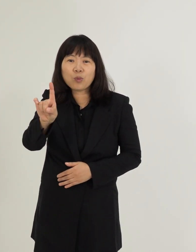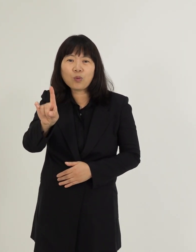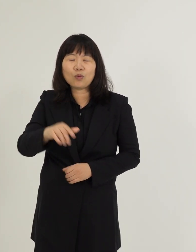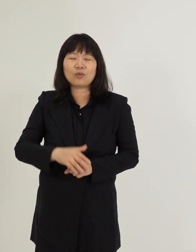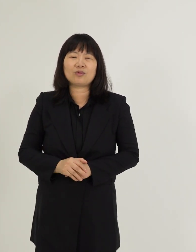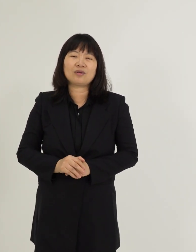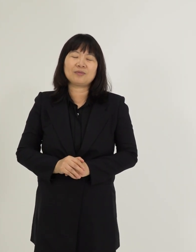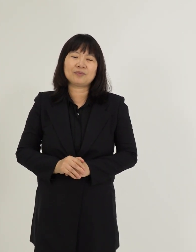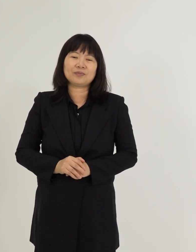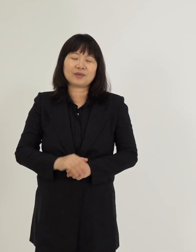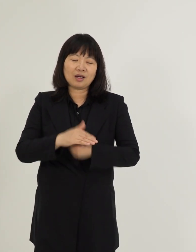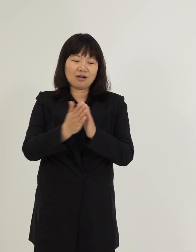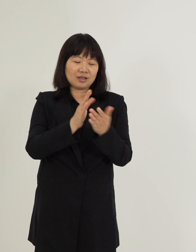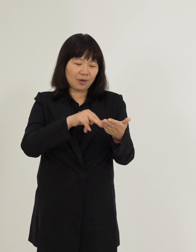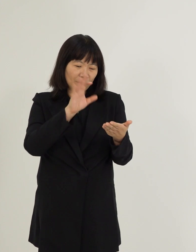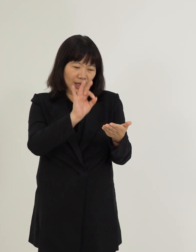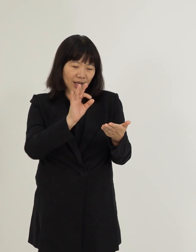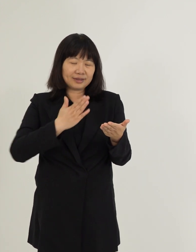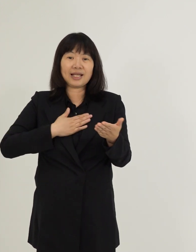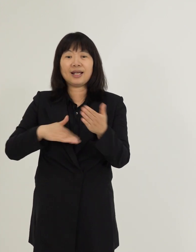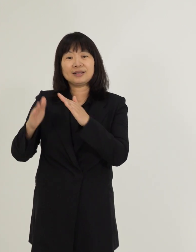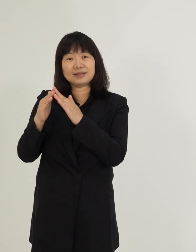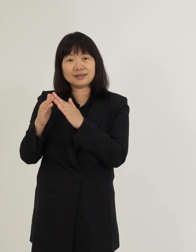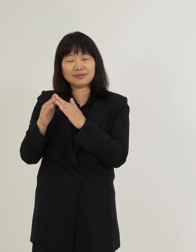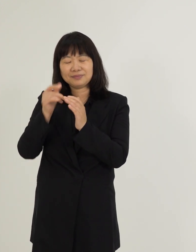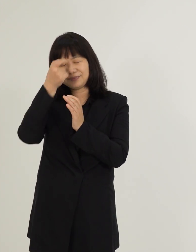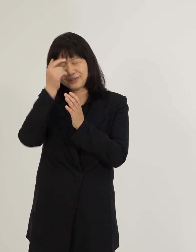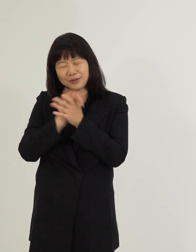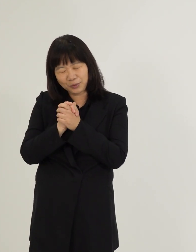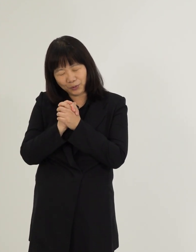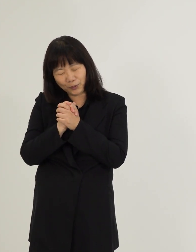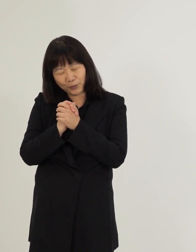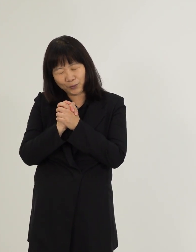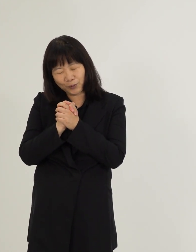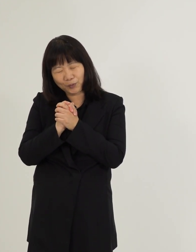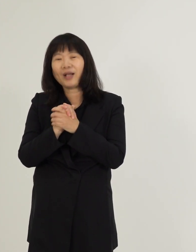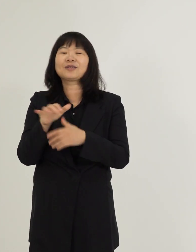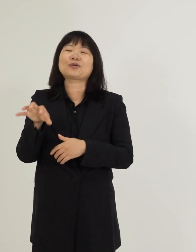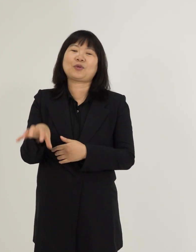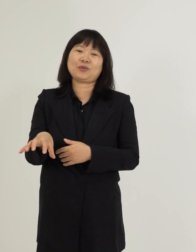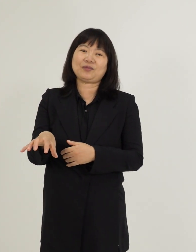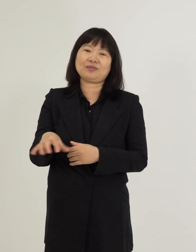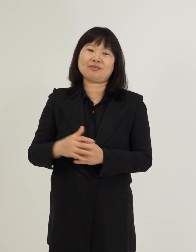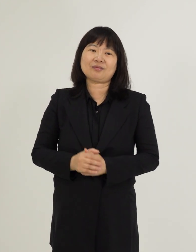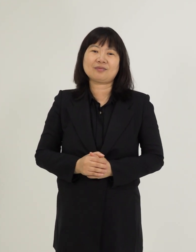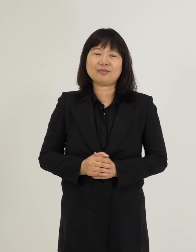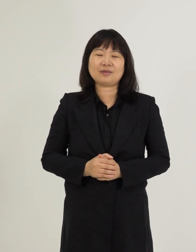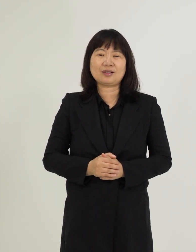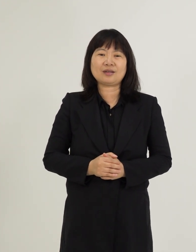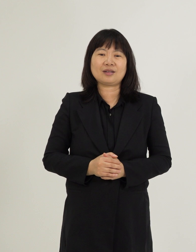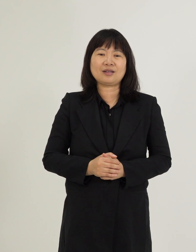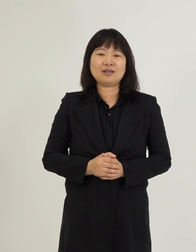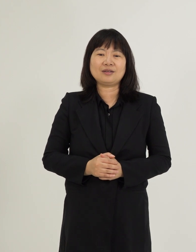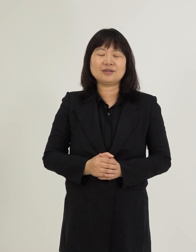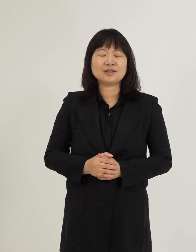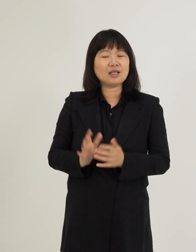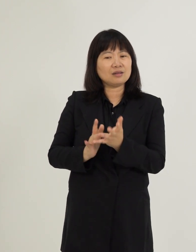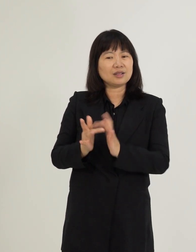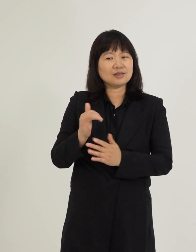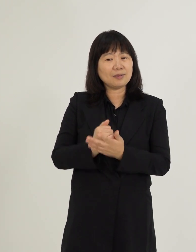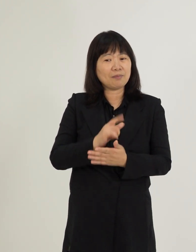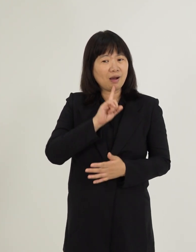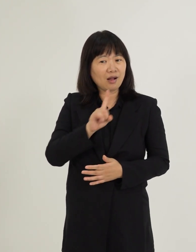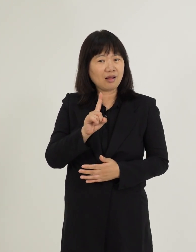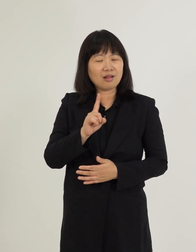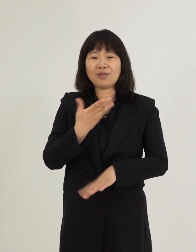보니까 내 집은 기도하는 집이라 일컬음을 받으리라. 근데 이게 예수님이 하신